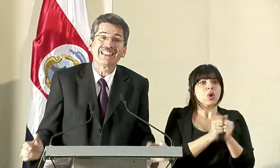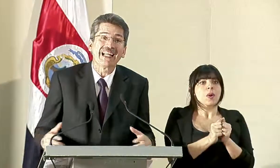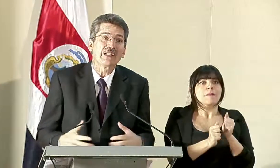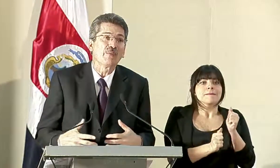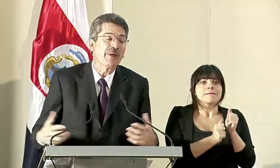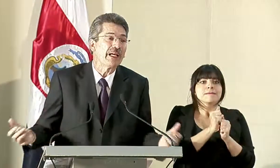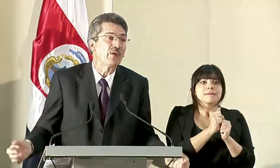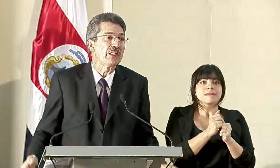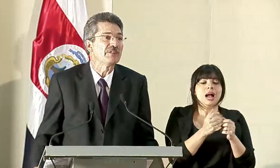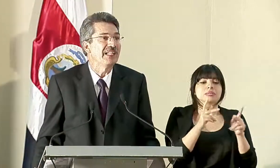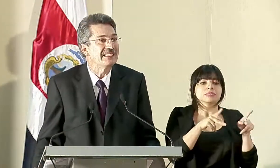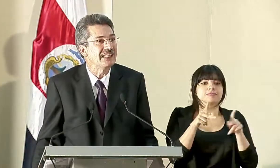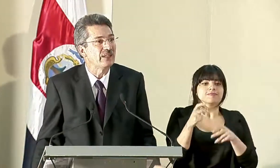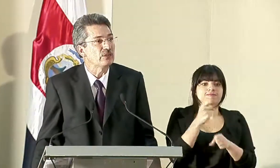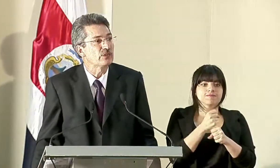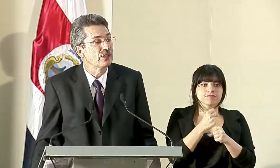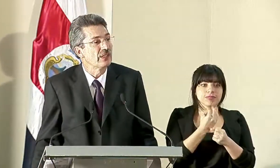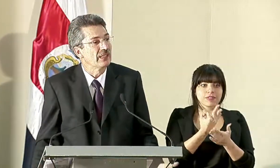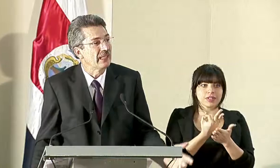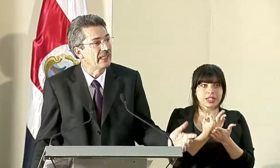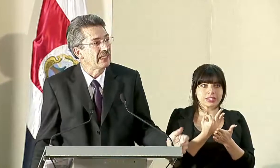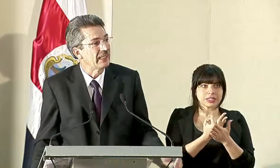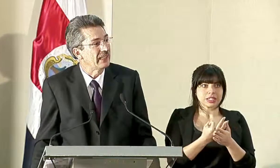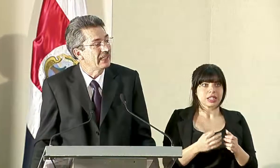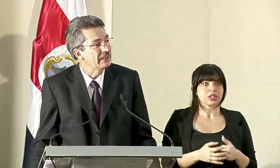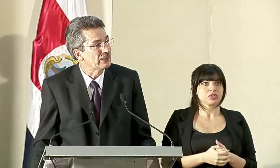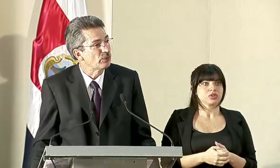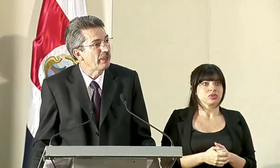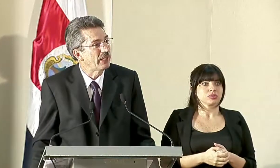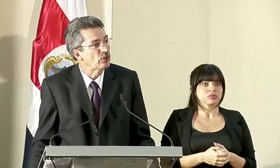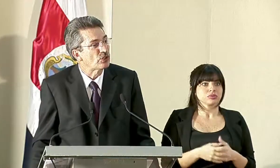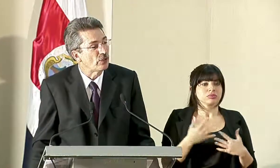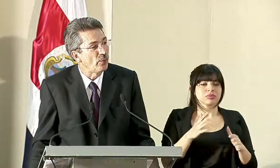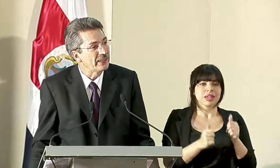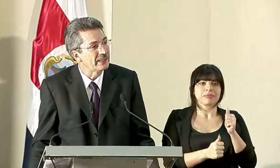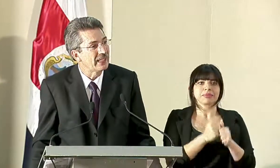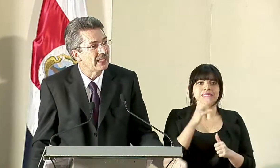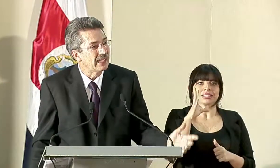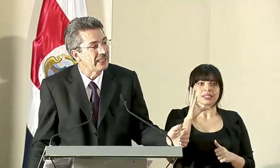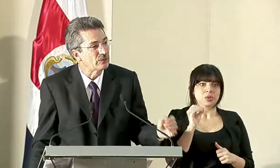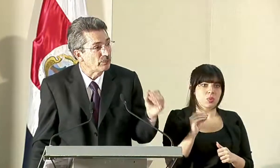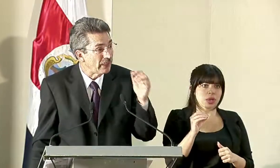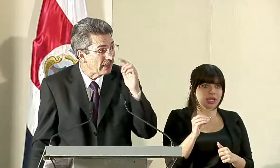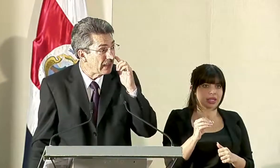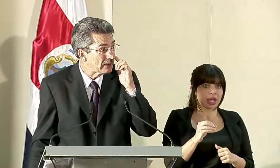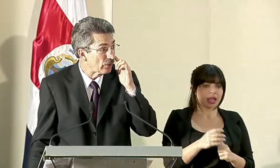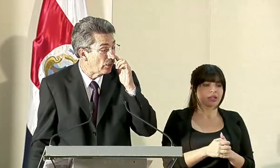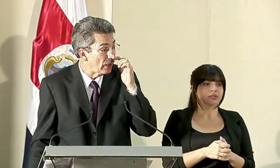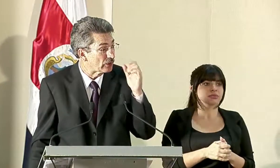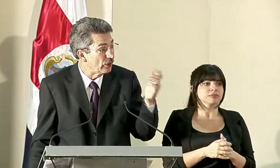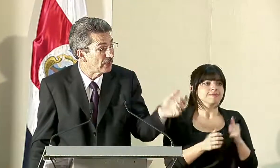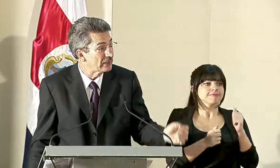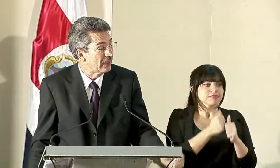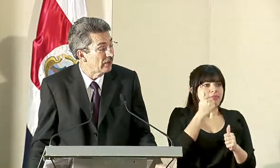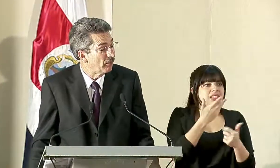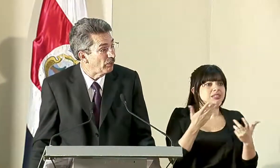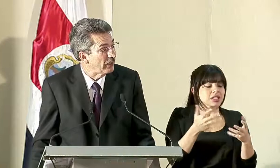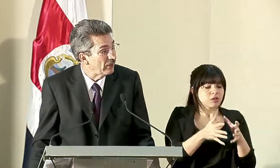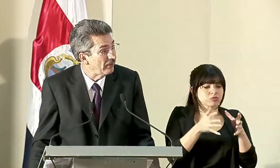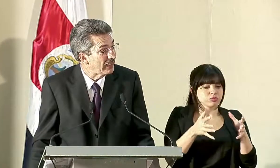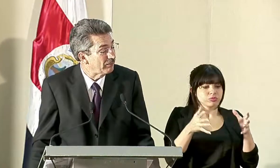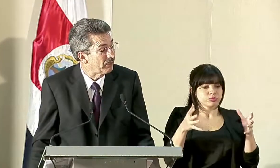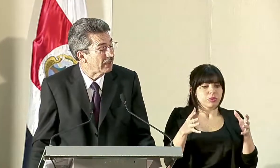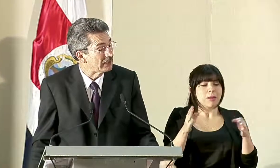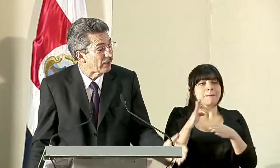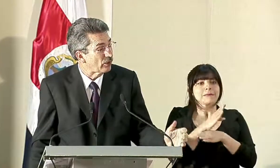mayor cantidad de operadores financieros que ya superan los 50 y que superan las colocaciones por